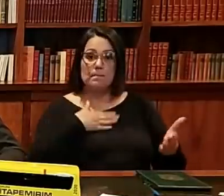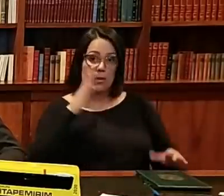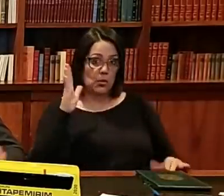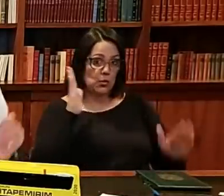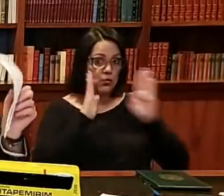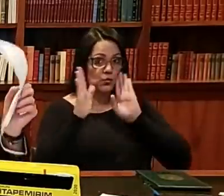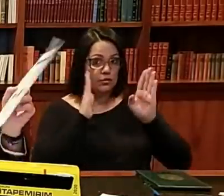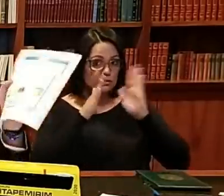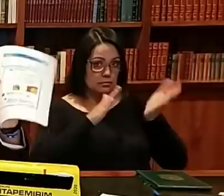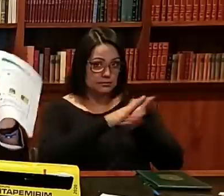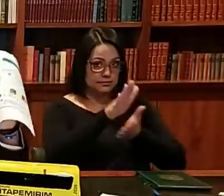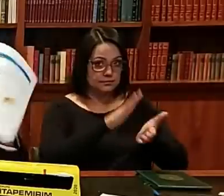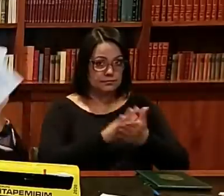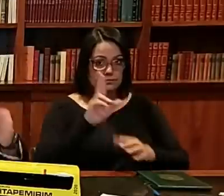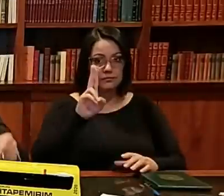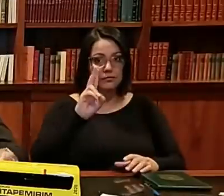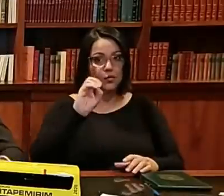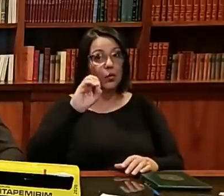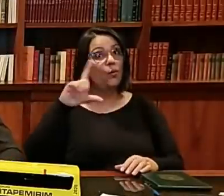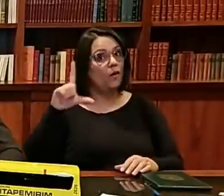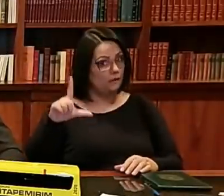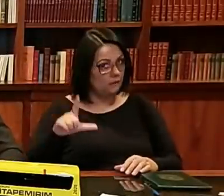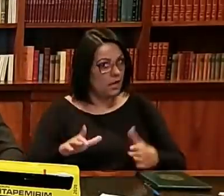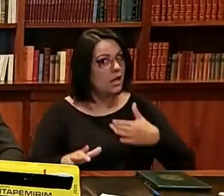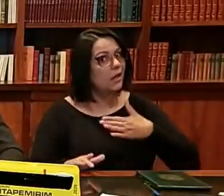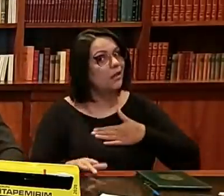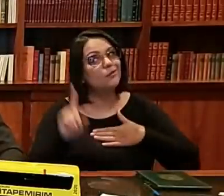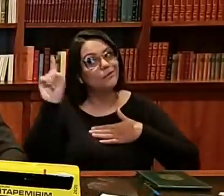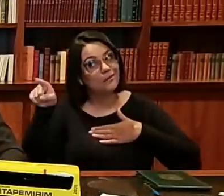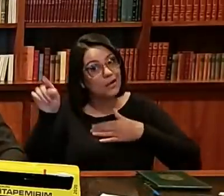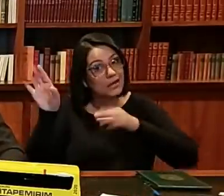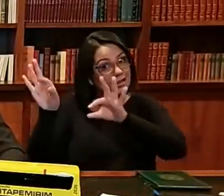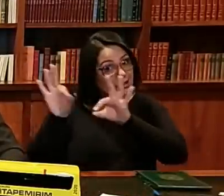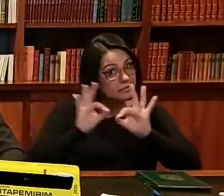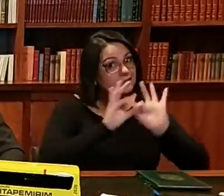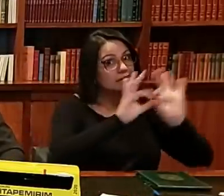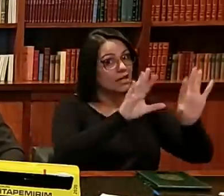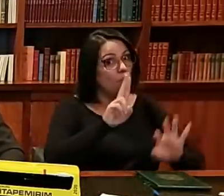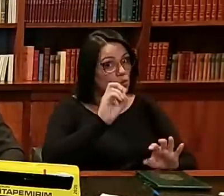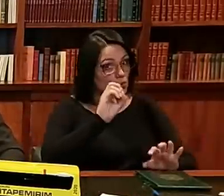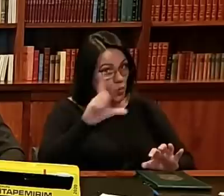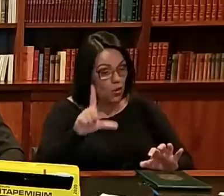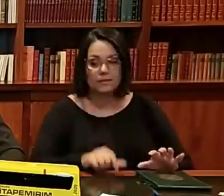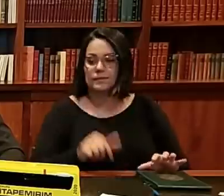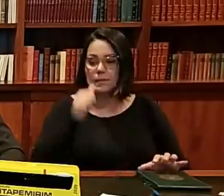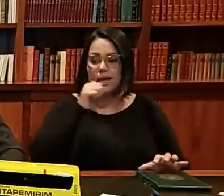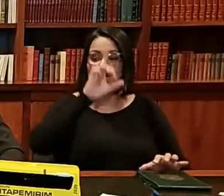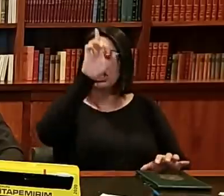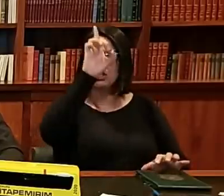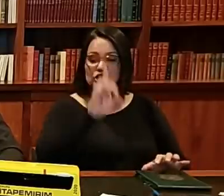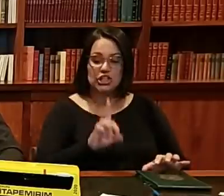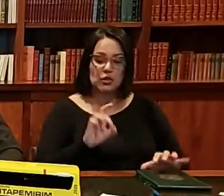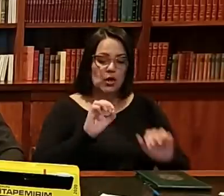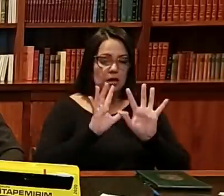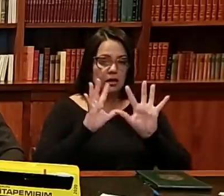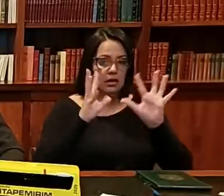Facebook uma matéria da UOL, né? Olha só, eu publicando uma matéria da UOL, olha só. Diretora do OMS